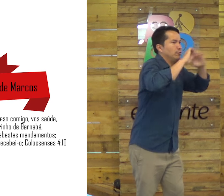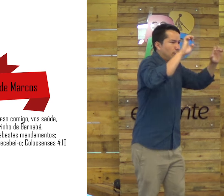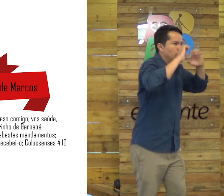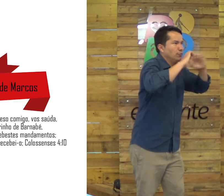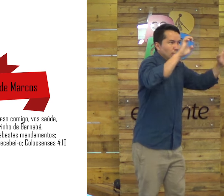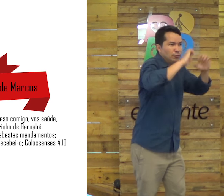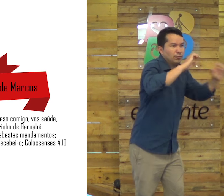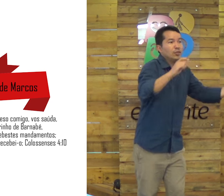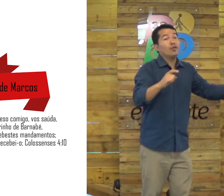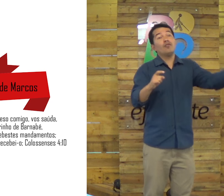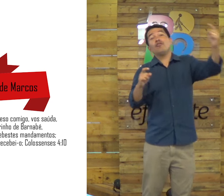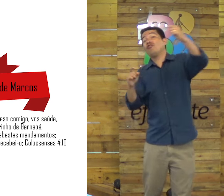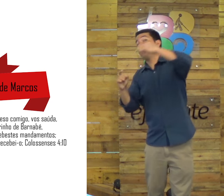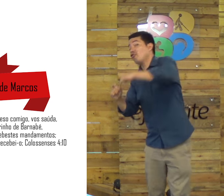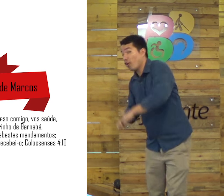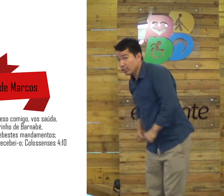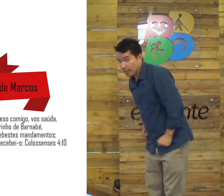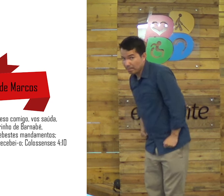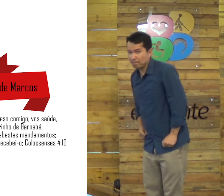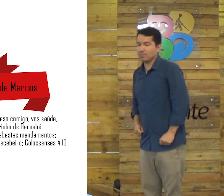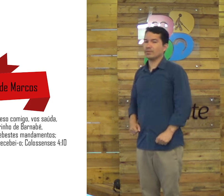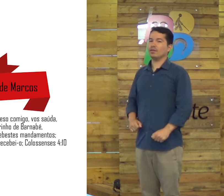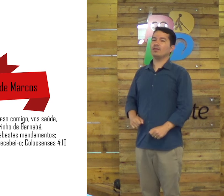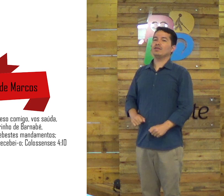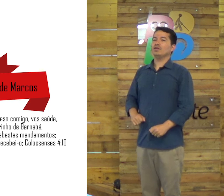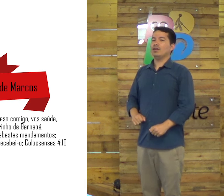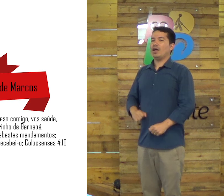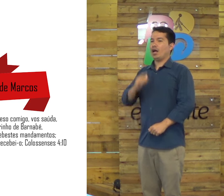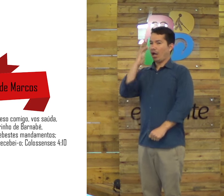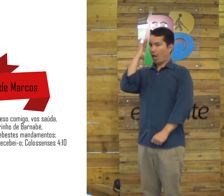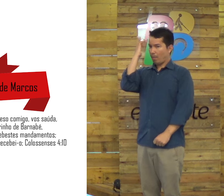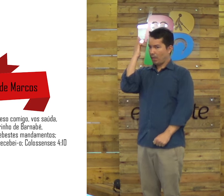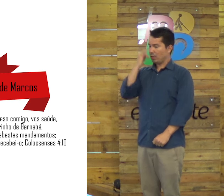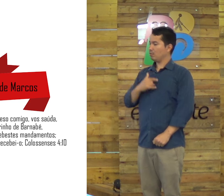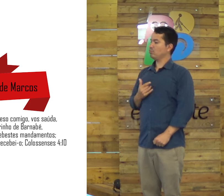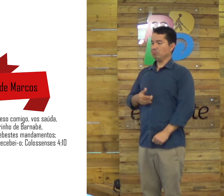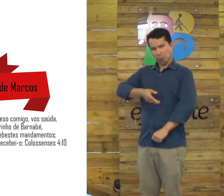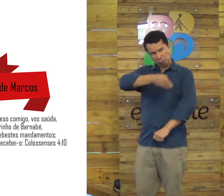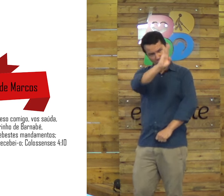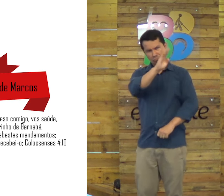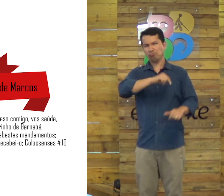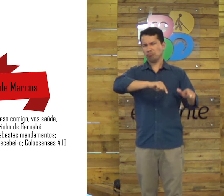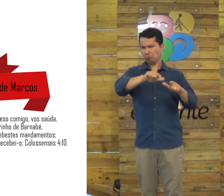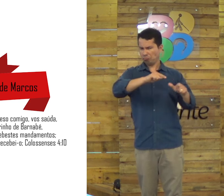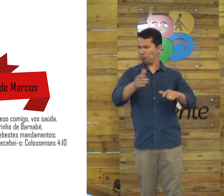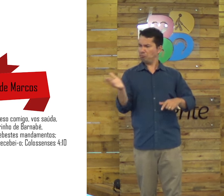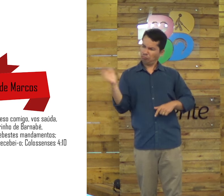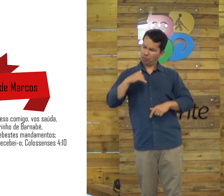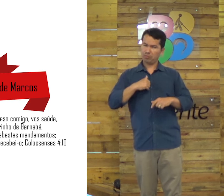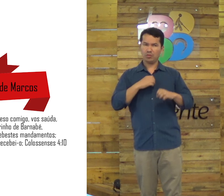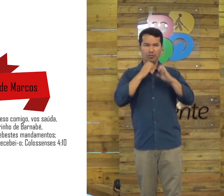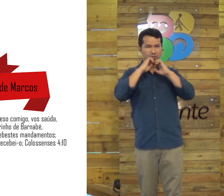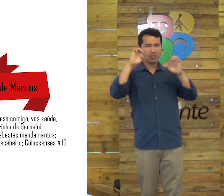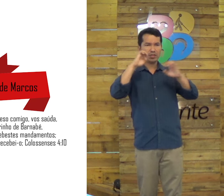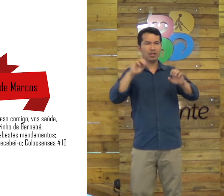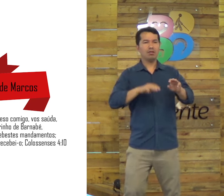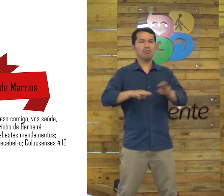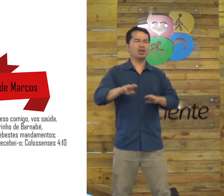deixa, não vou lá, vai dizer, não deixa. Quando ele voltou, né, no dia seguinte, não, vamos trabalhar, a gente tem que